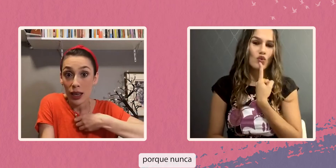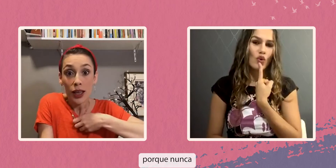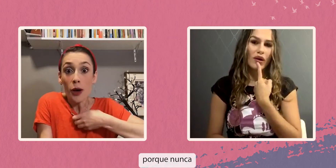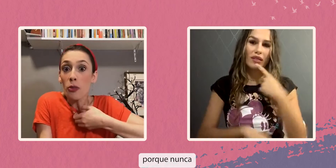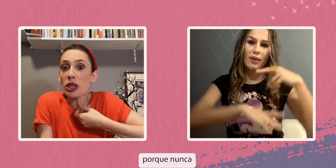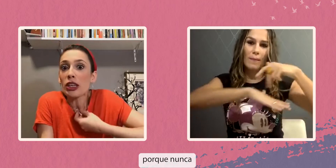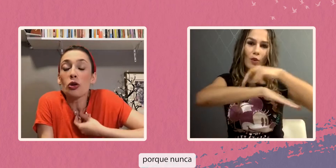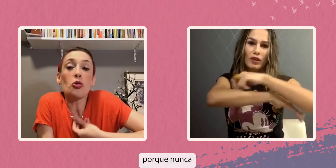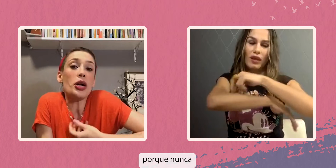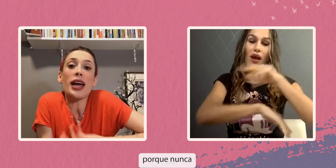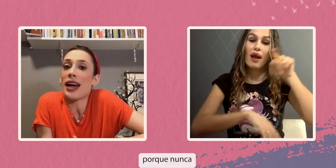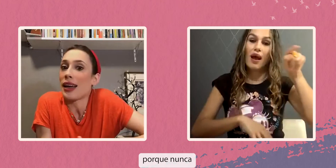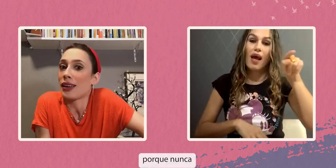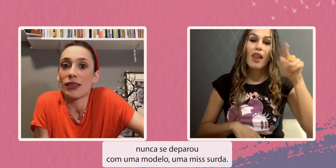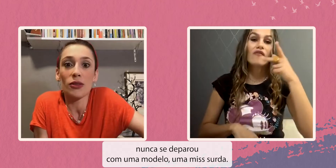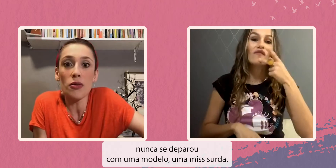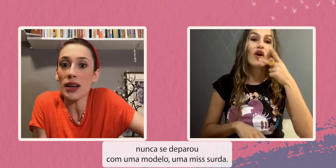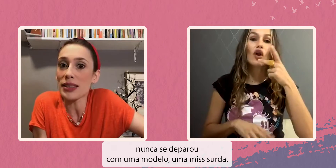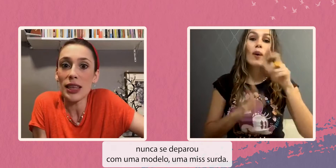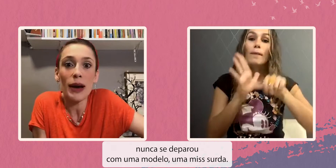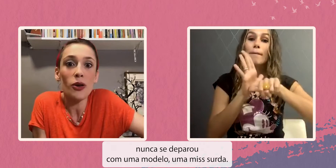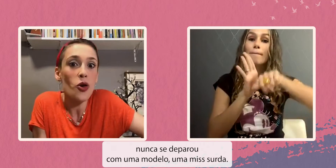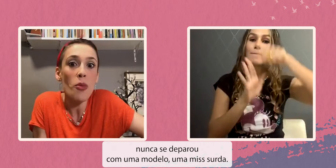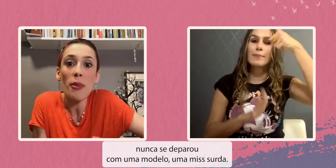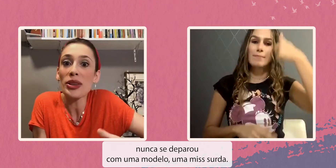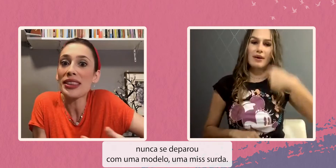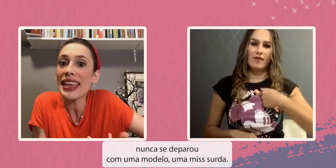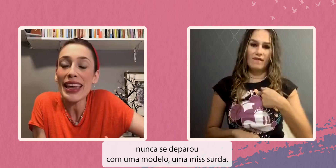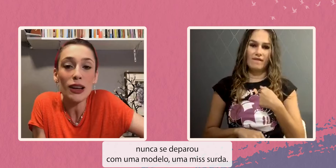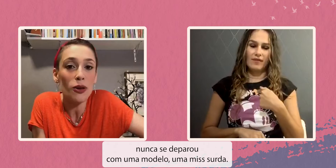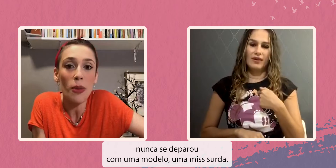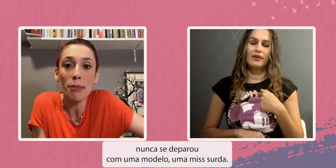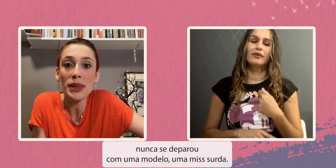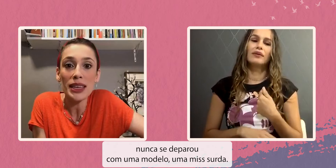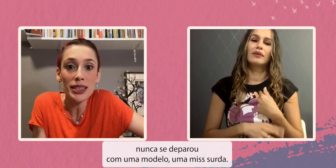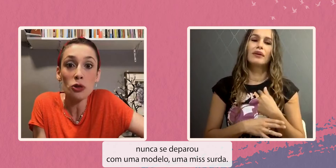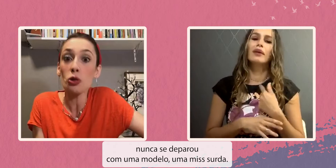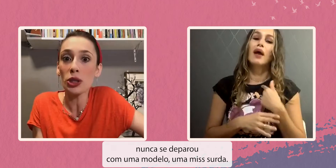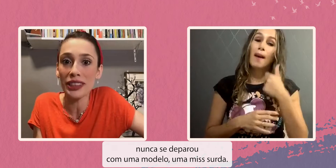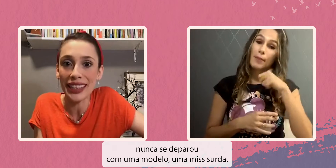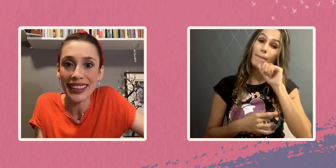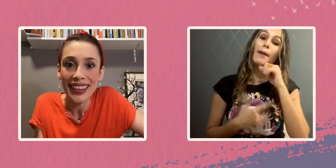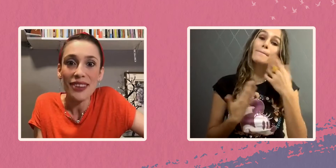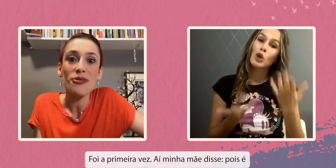choque. Porque nunca se deparou com uma modelo,